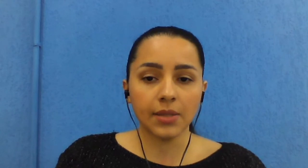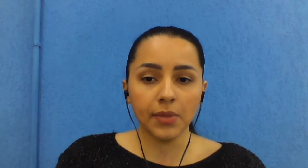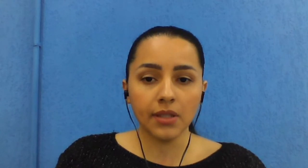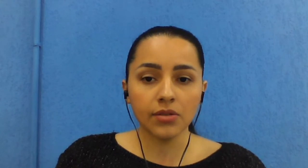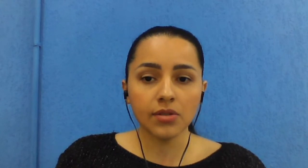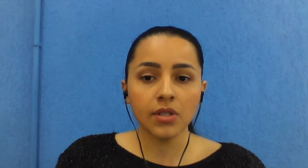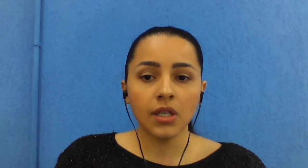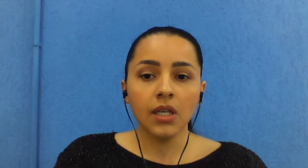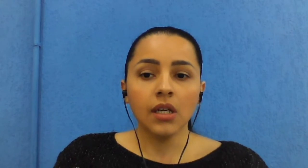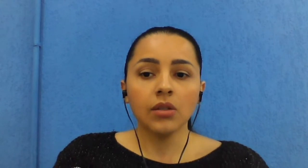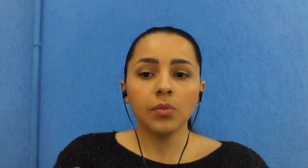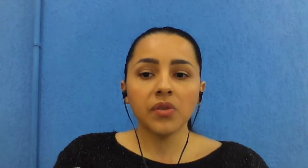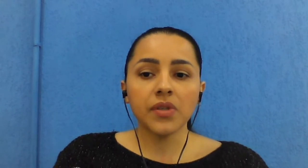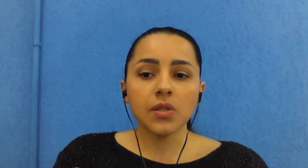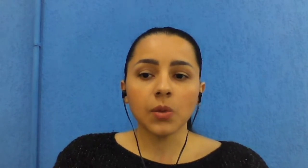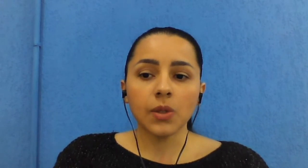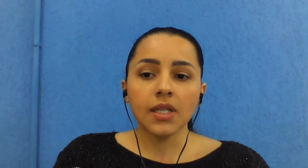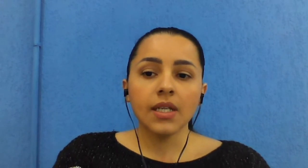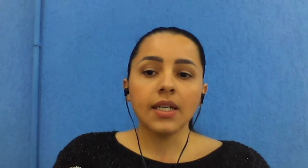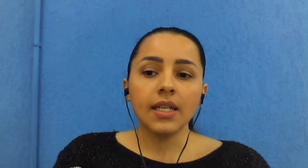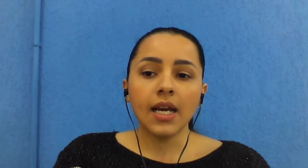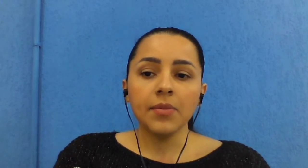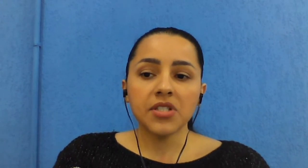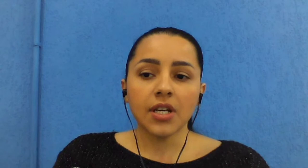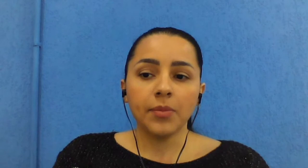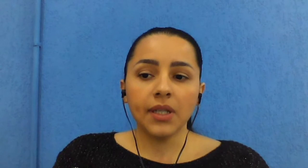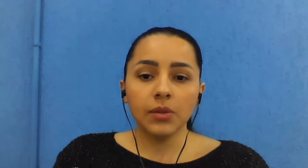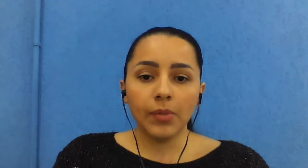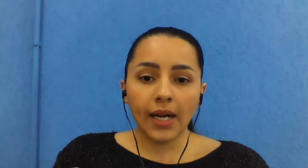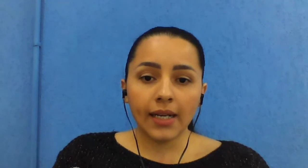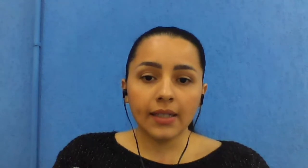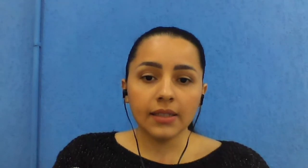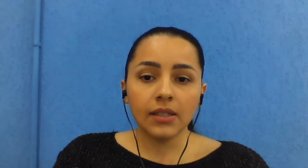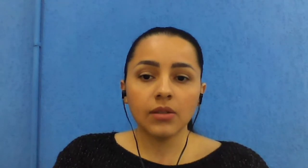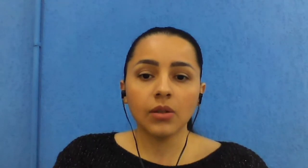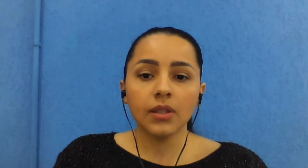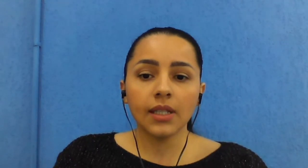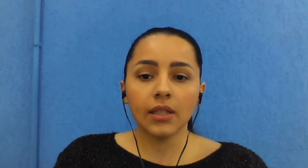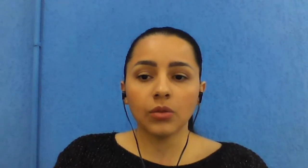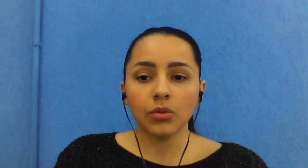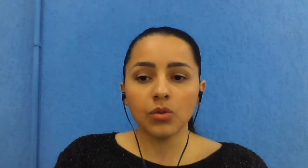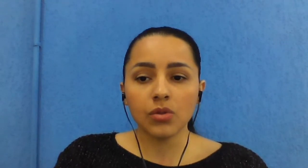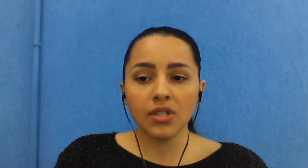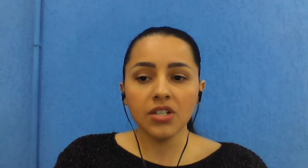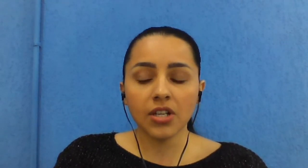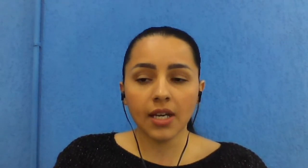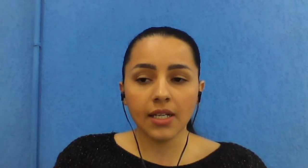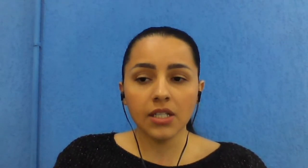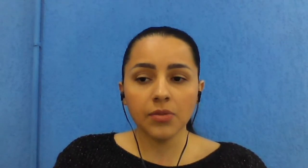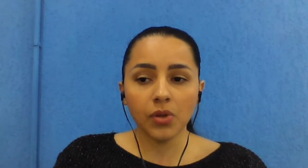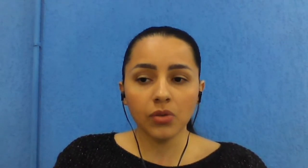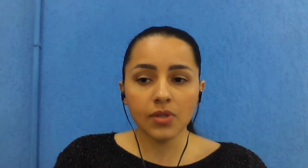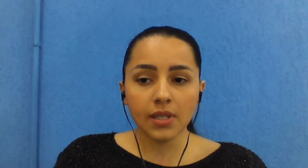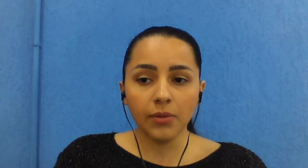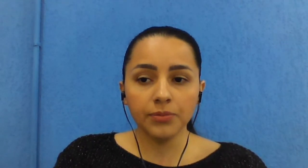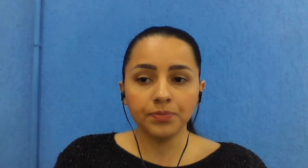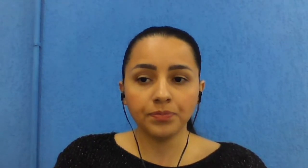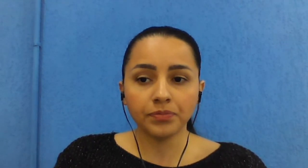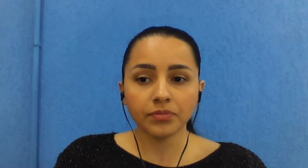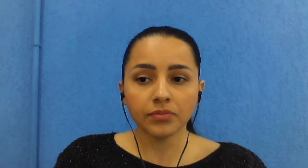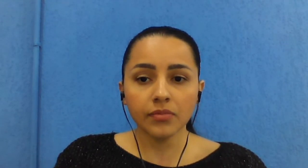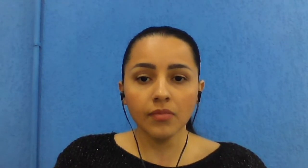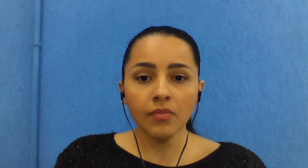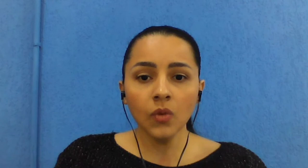Engenharia de Alimentos, do professor Guilherme Germano Braga, coordenador do curso de Engenharia de